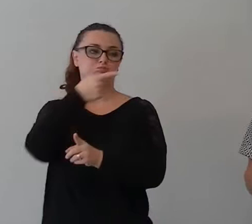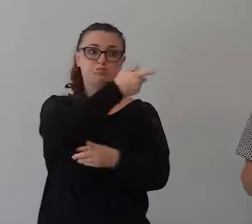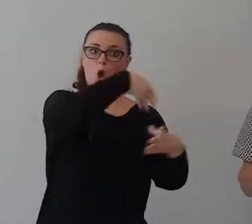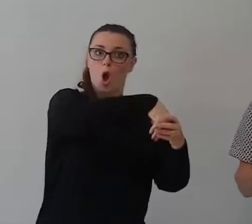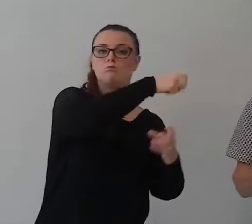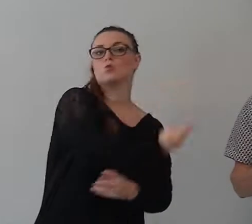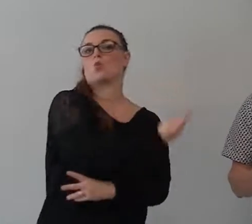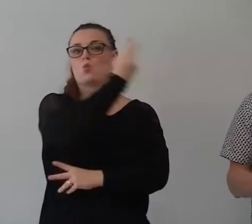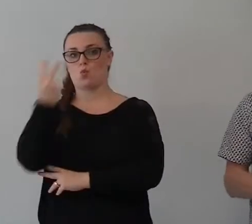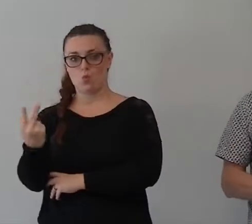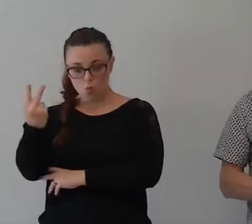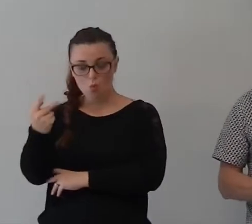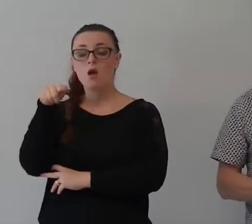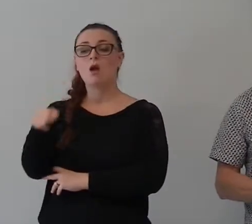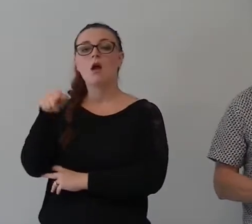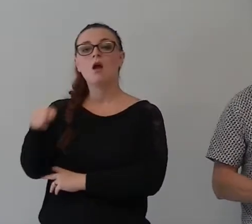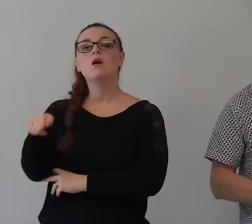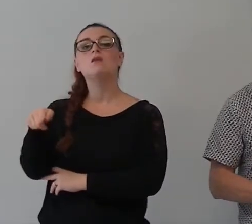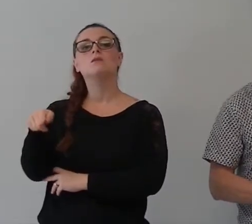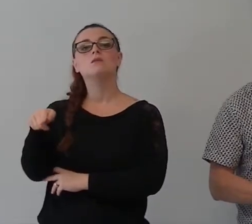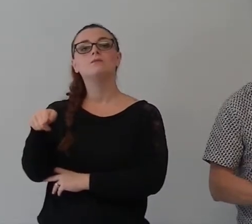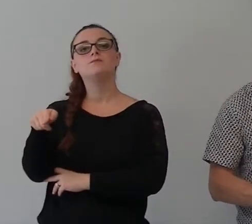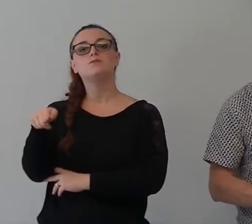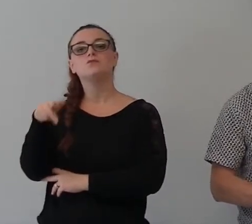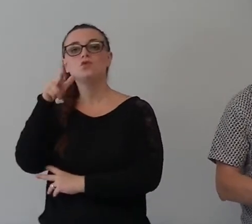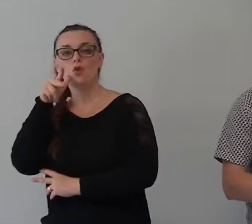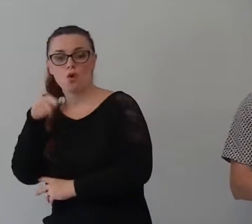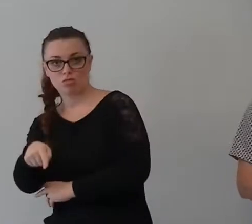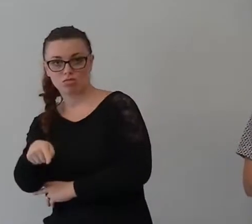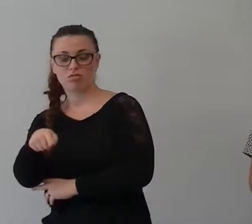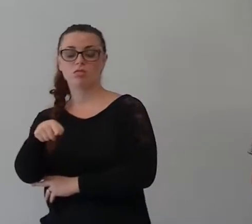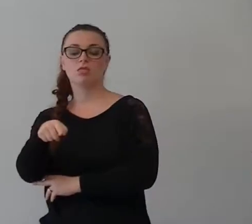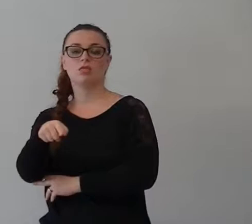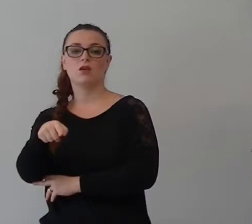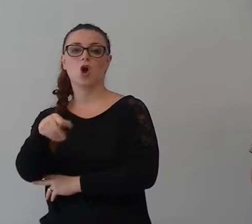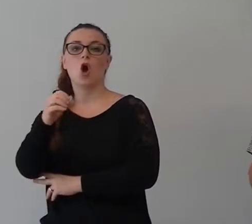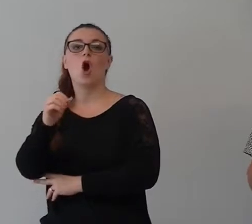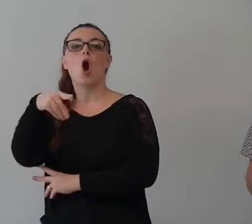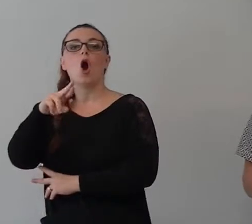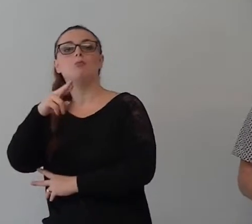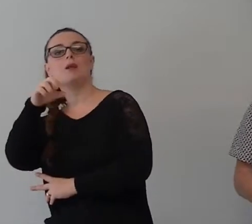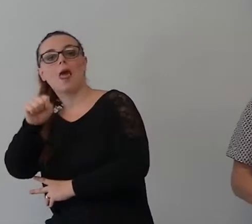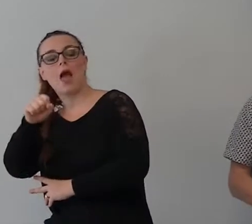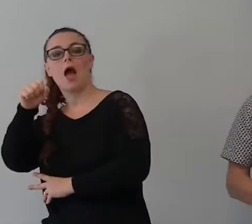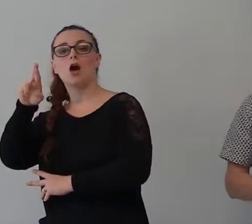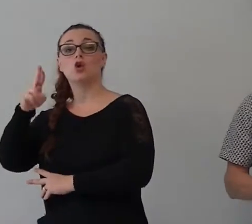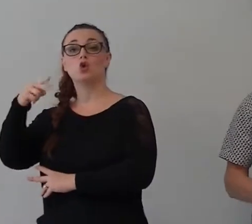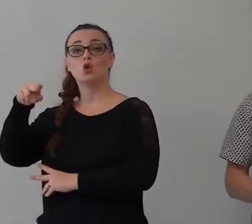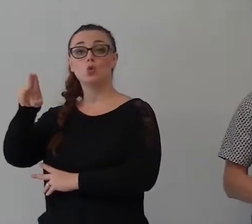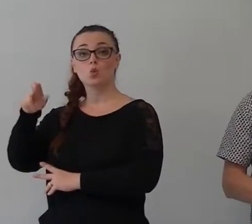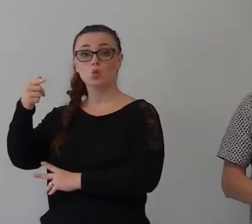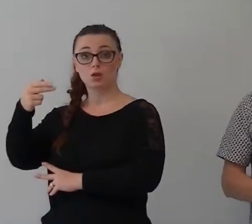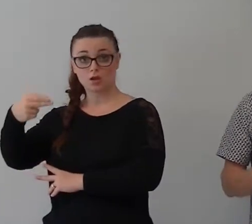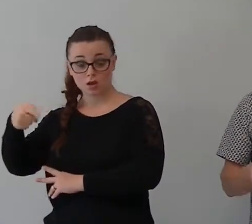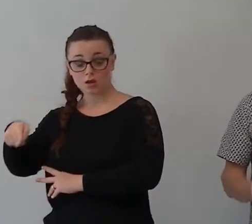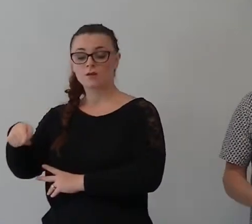e lì aveva cominciato ad esserci problemi. Elimelech era morto, Mahlon morto,